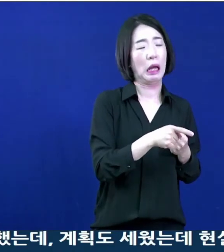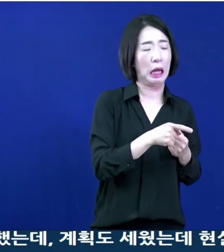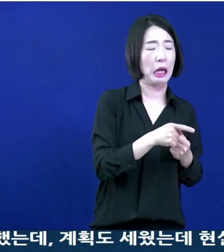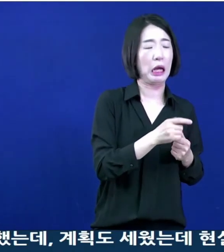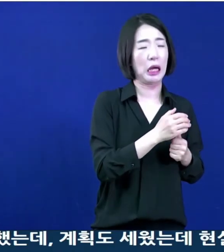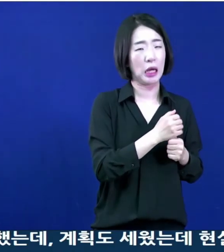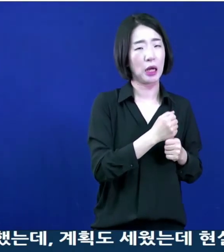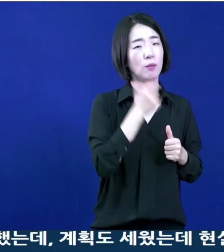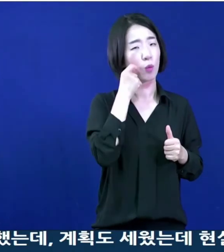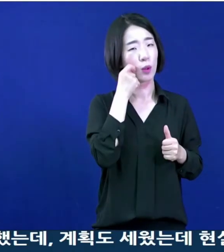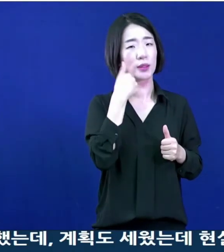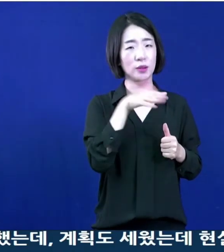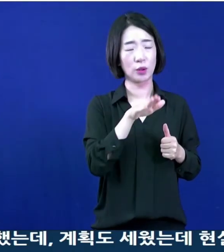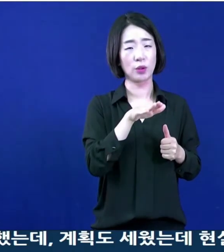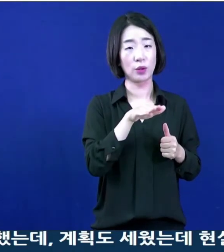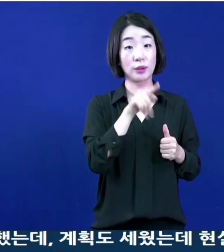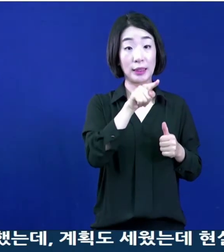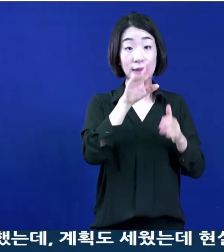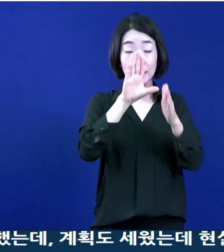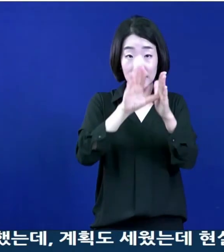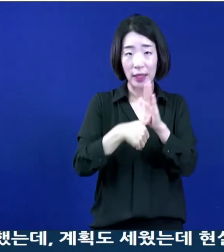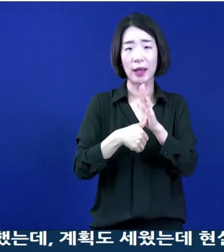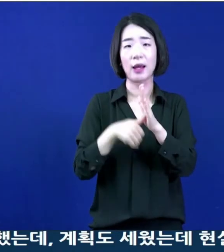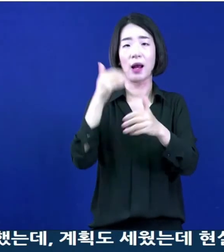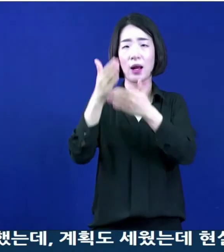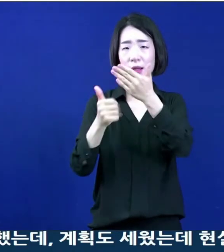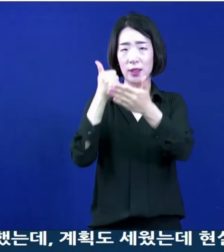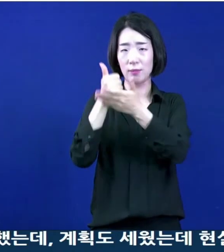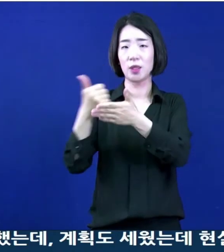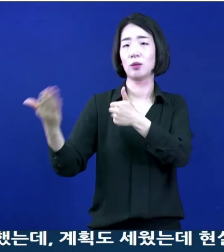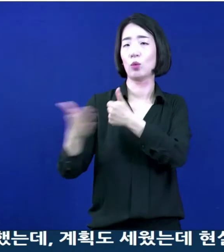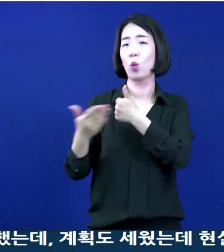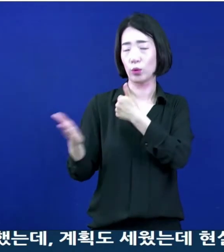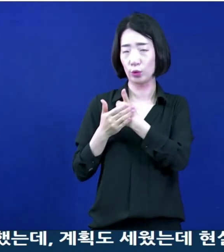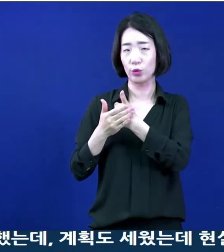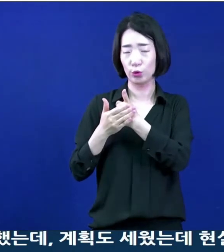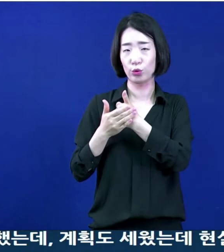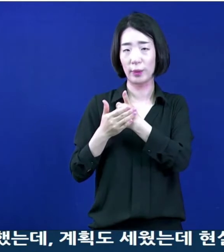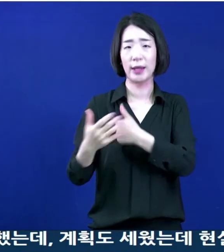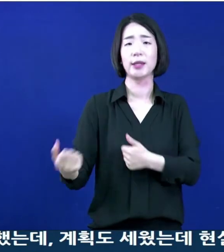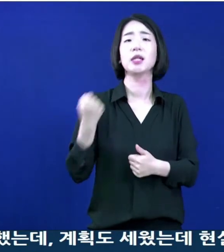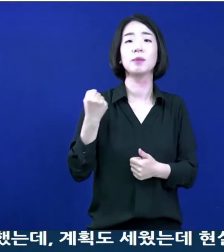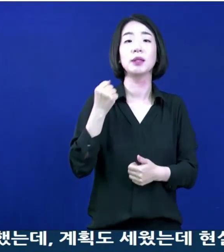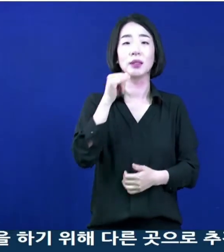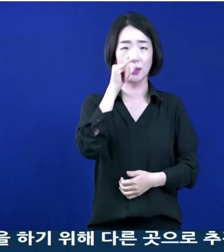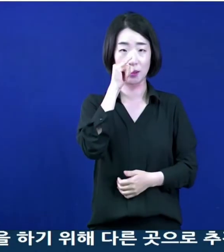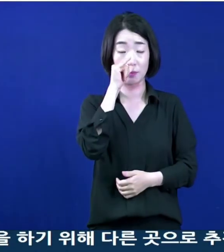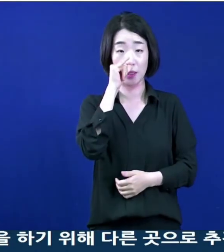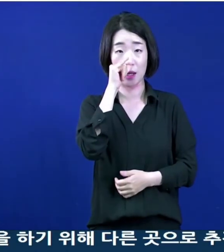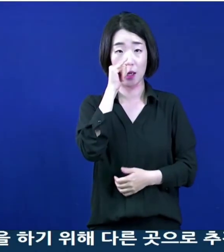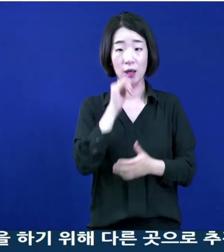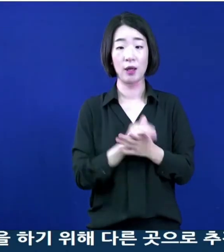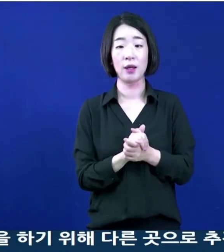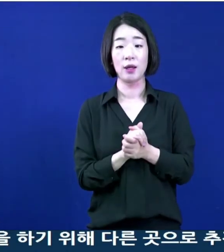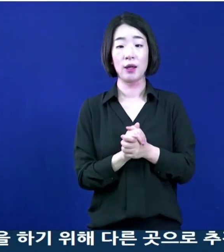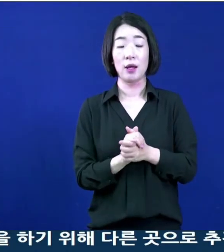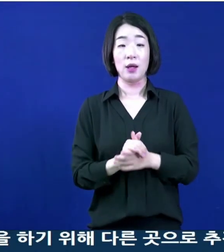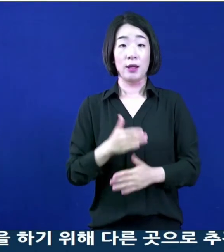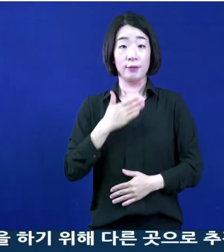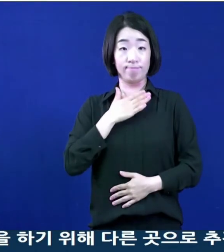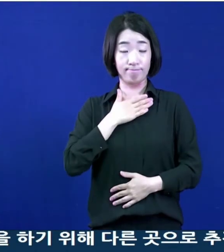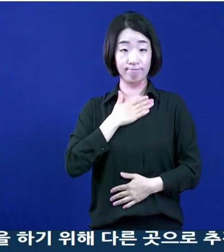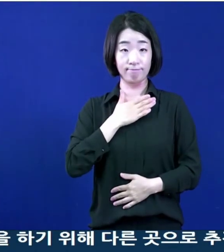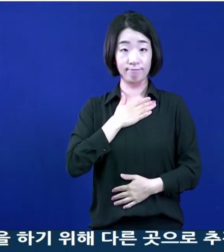하나님이 돌파해 주시도록 하는 힘이라는 거죠. 제가 이민 목회하면서 약간